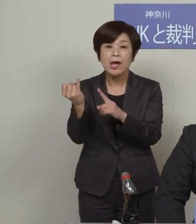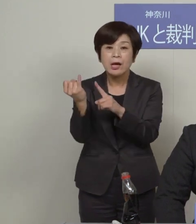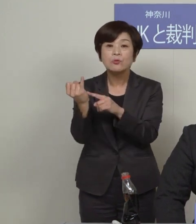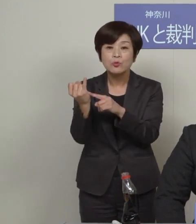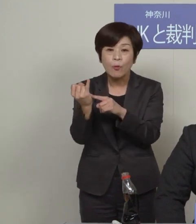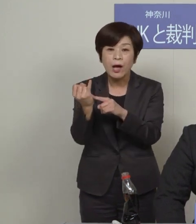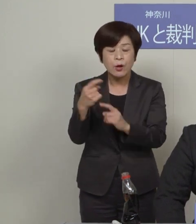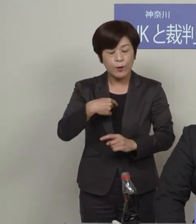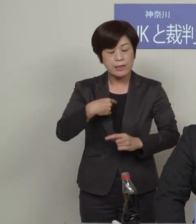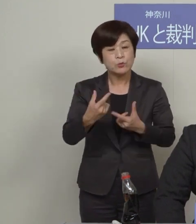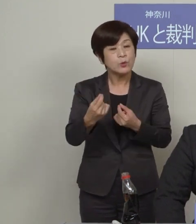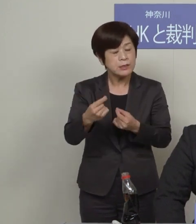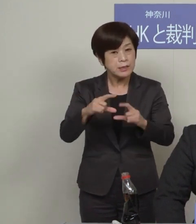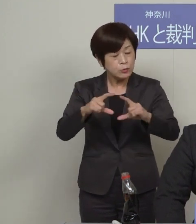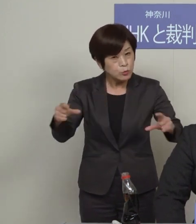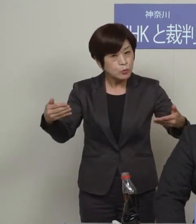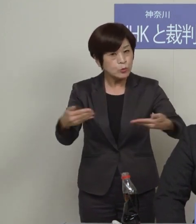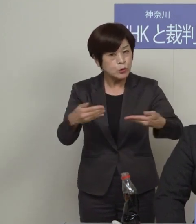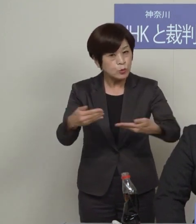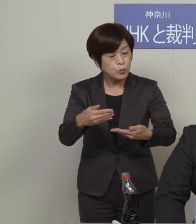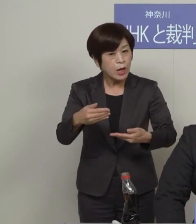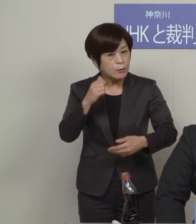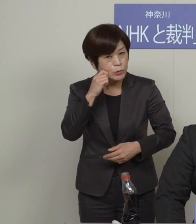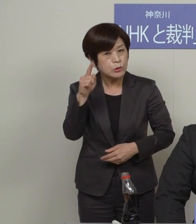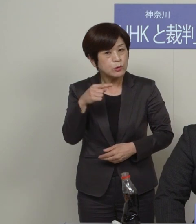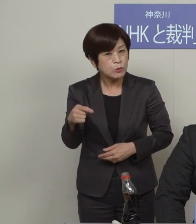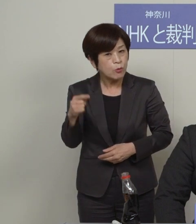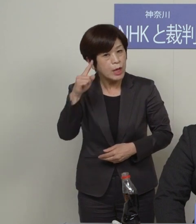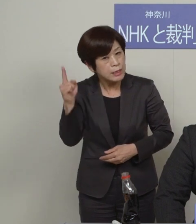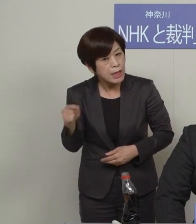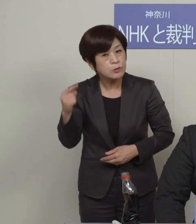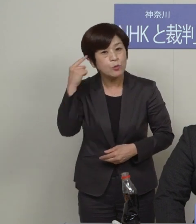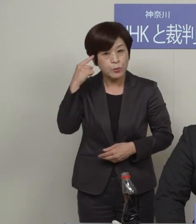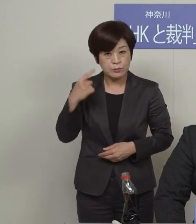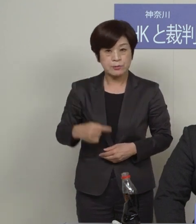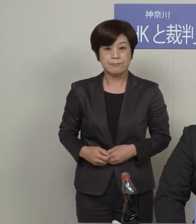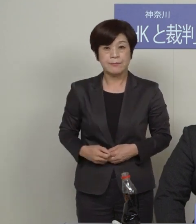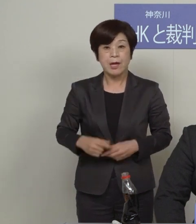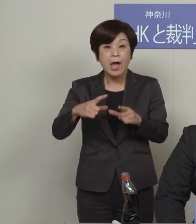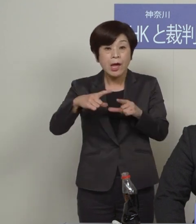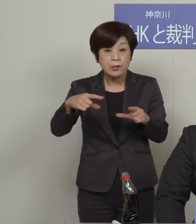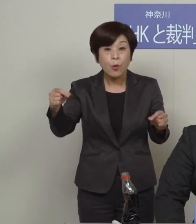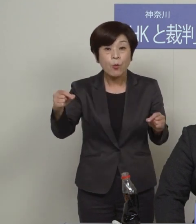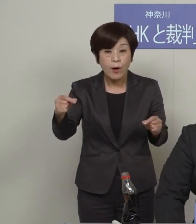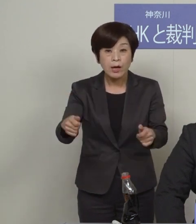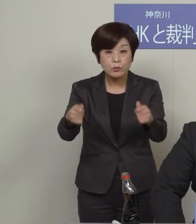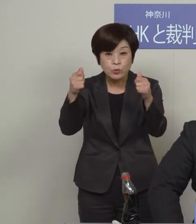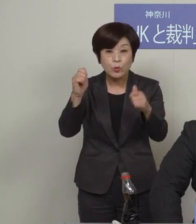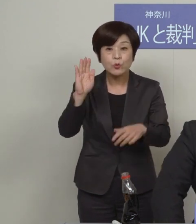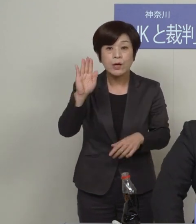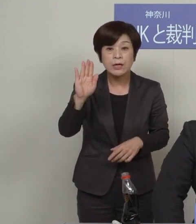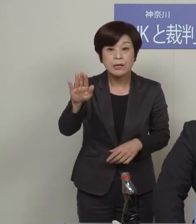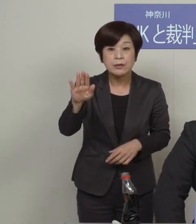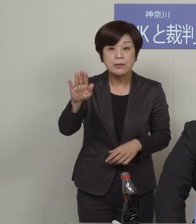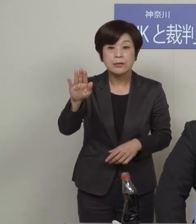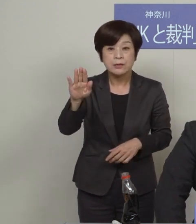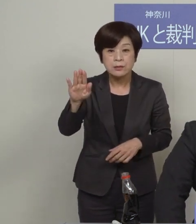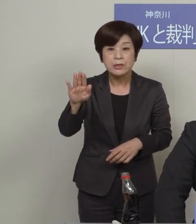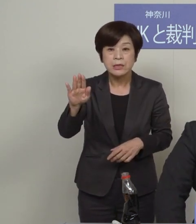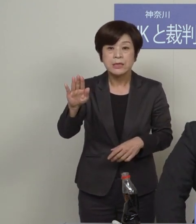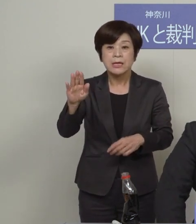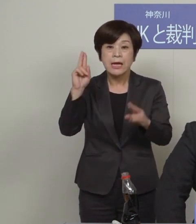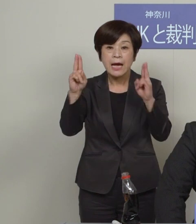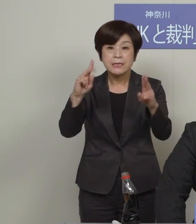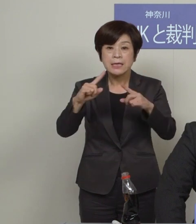ができなかった人のように思います。繰り返します。日本は新卒で仕事につけなかった